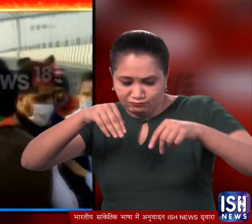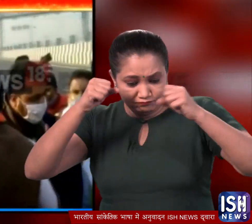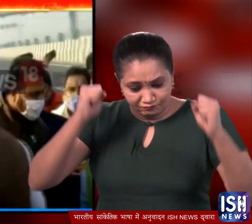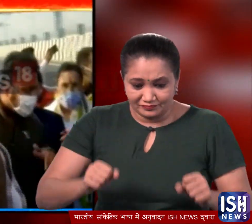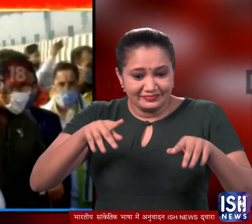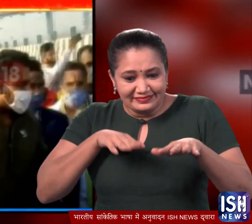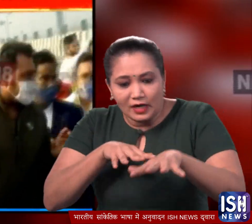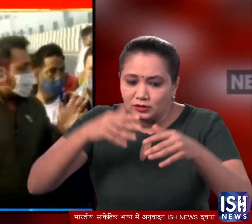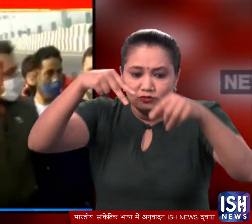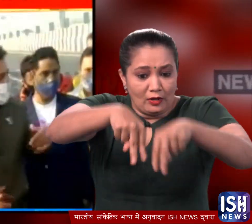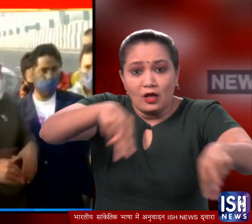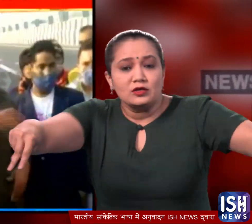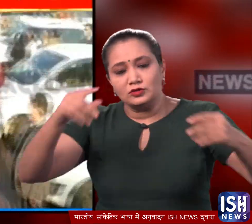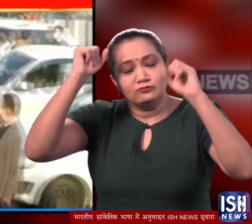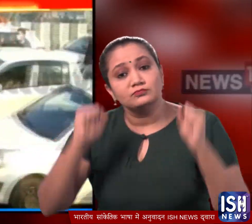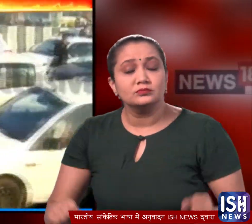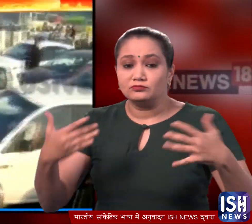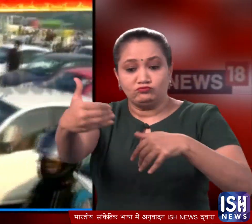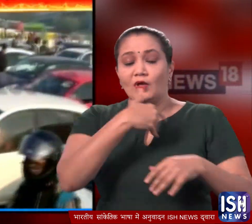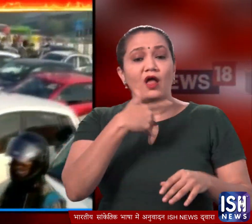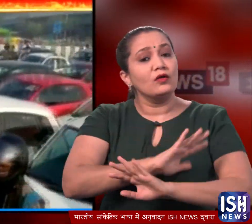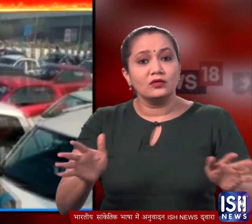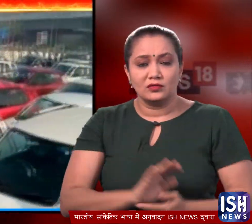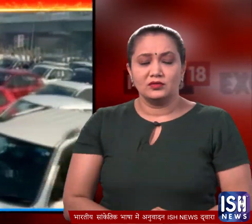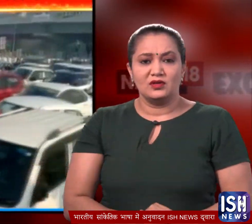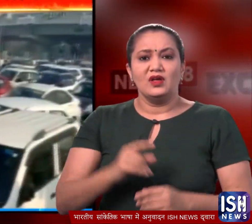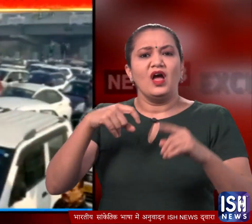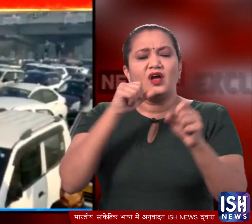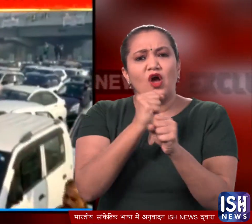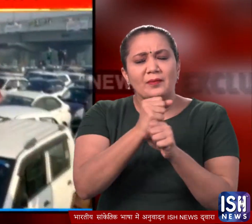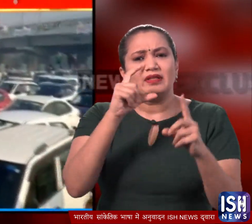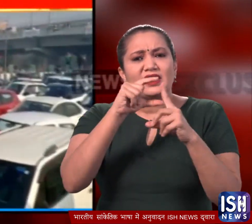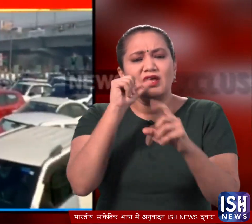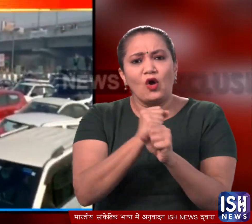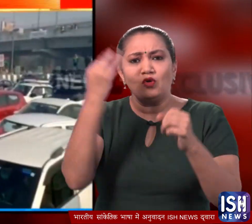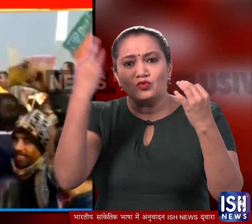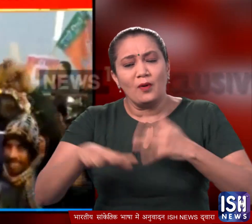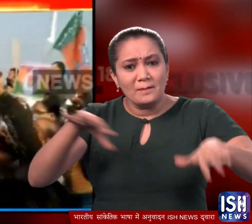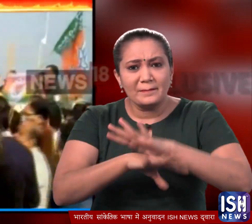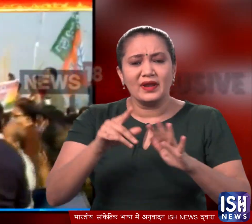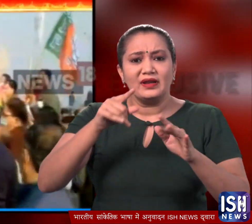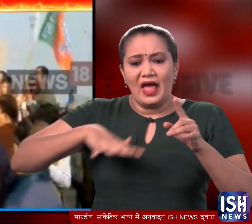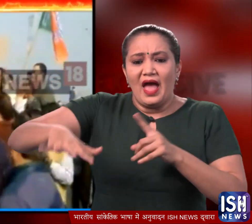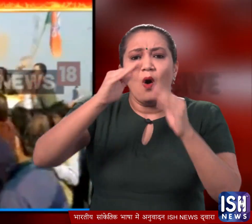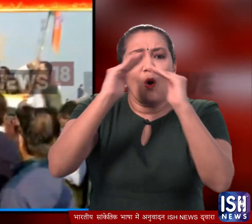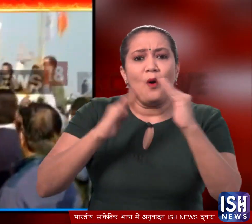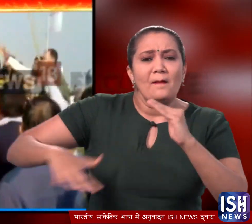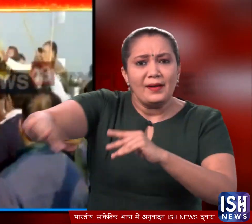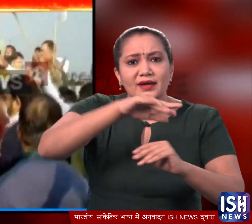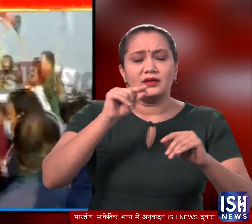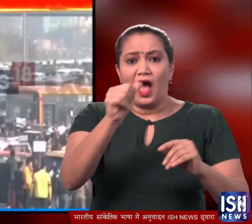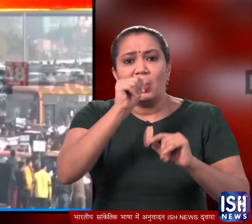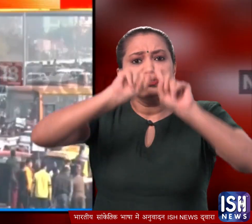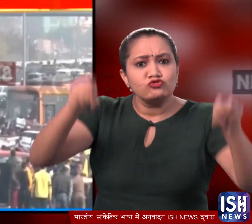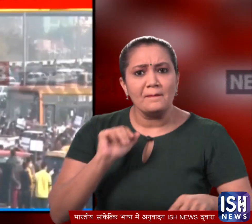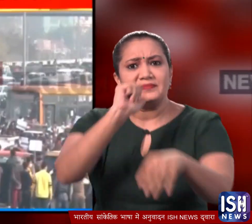बीजेपी ने ये तर्क देते हुए प्रदर्शन किया कि केजरीवाल सरकार नई आबकारी नीति के आड़ में रिहायशी इलाकों में शराब की दुकानें खोलने की तैयारी कर